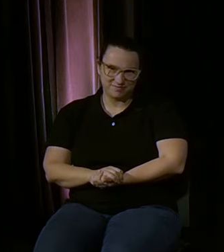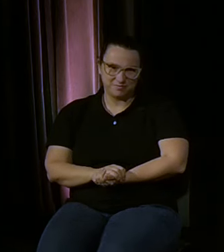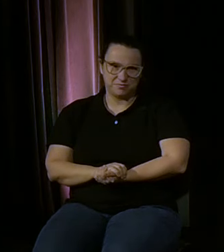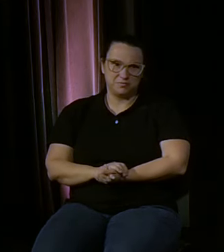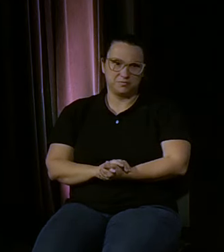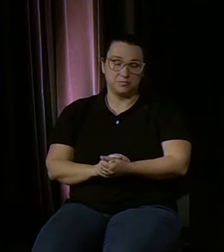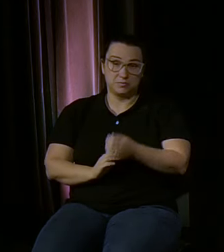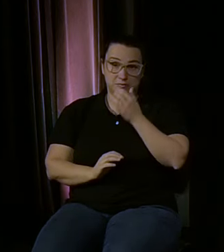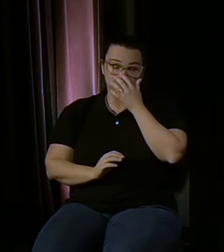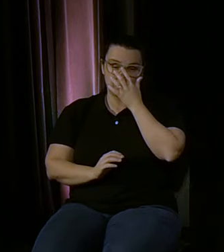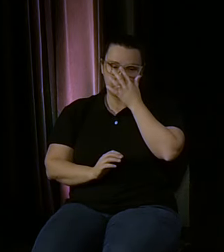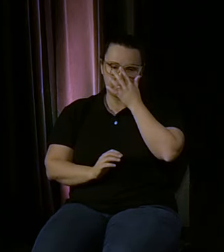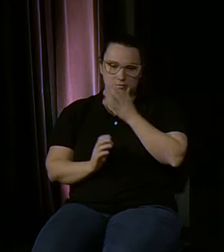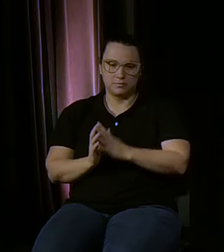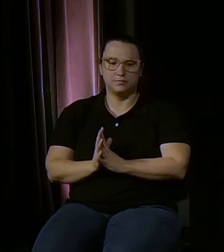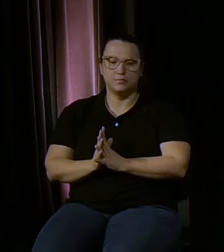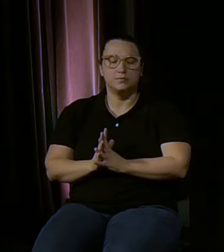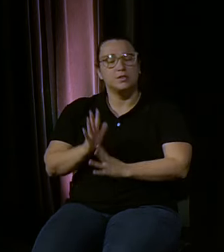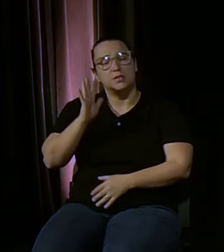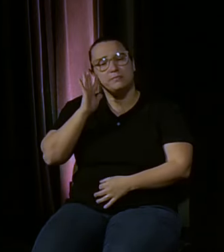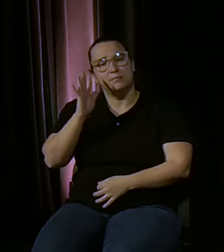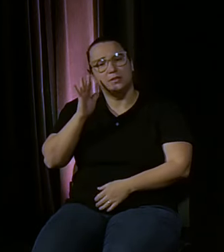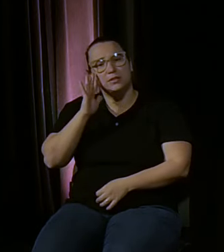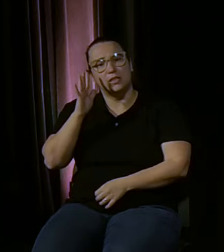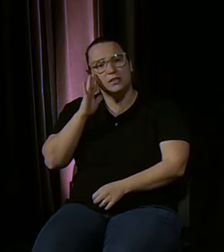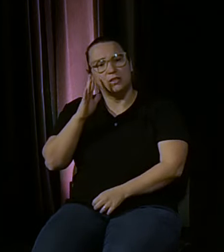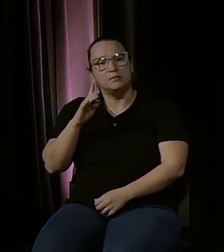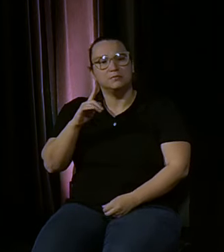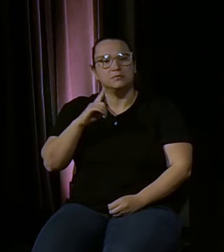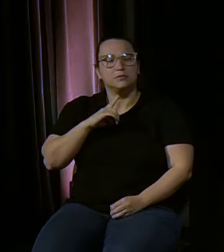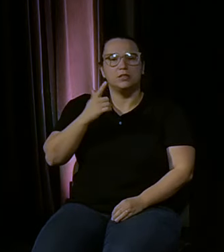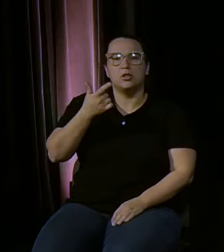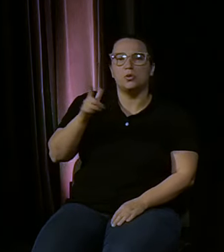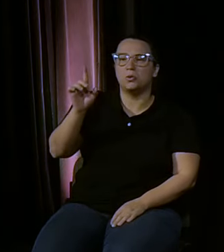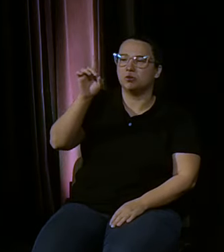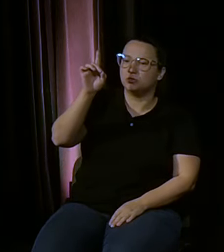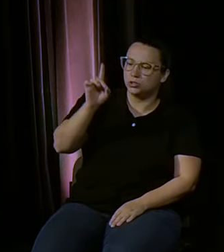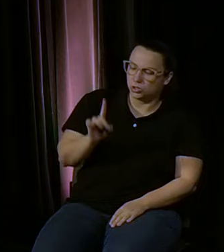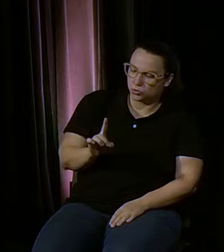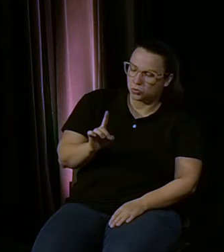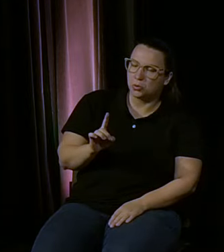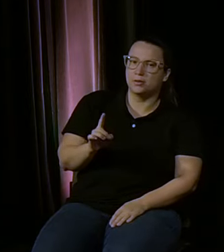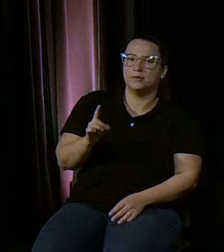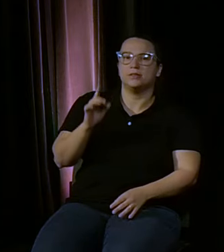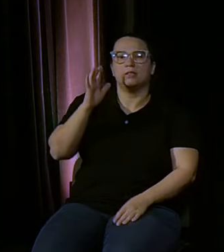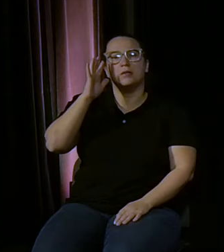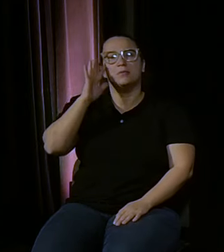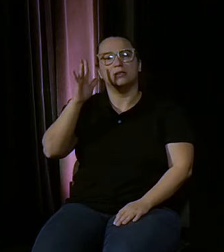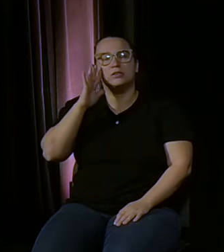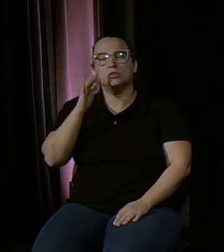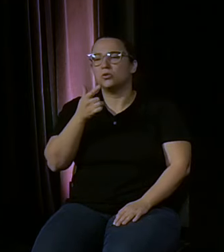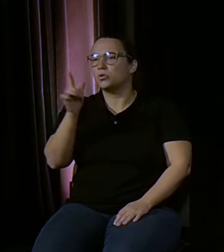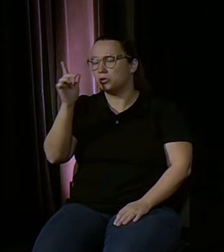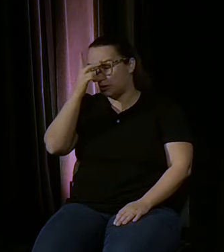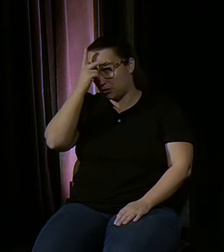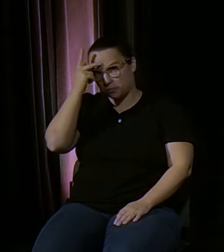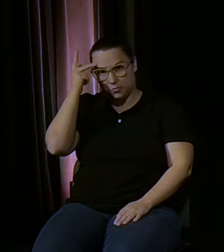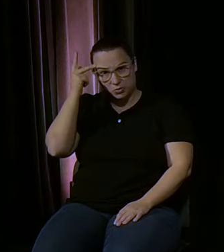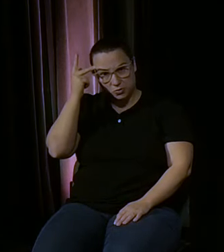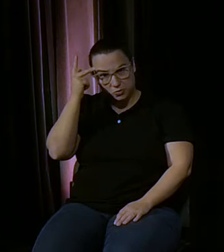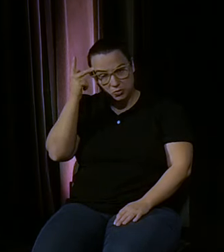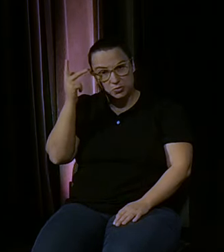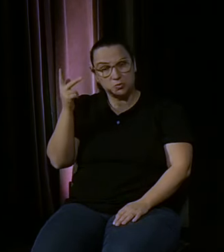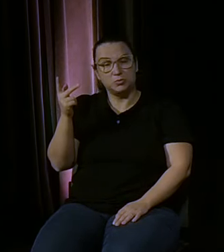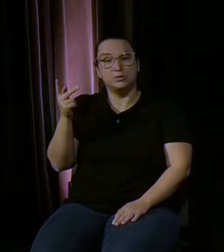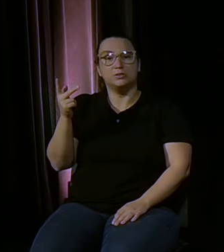como, mesmo tendo outros diretores, mesmo tendo outras pessoas ali em volta que